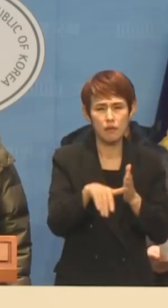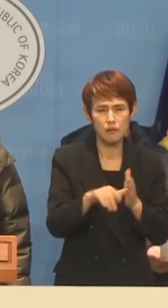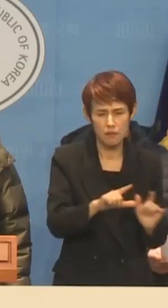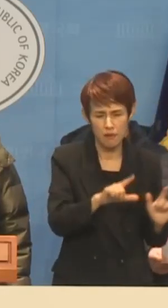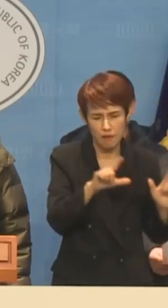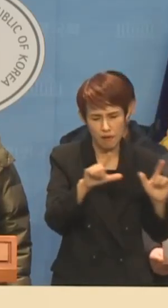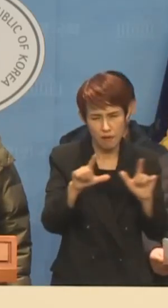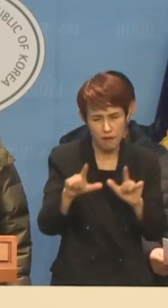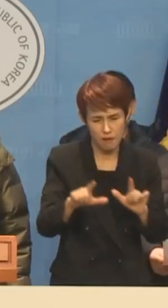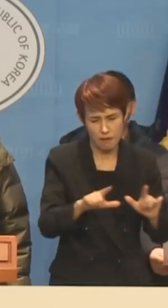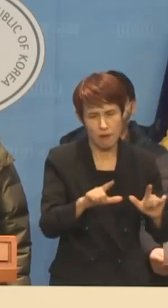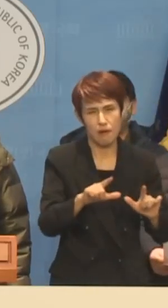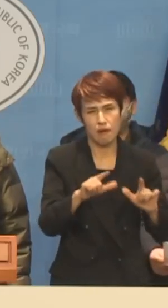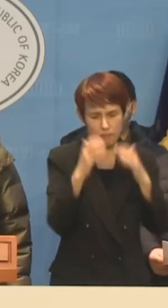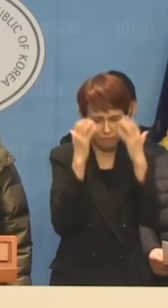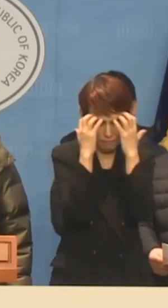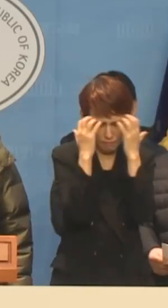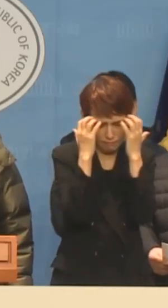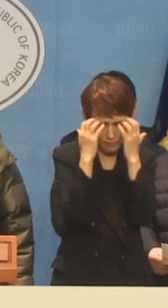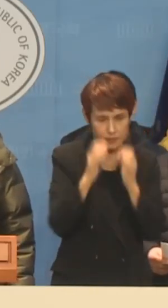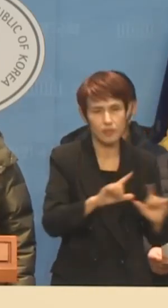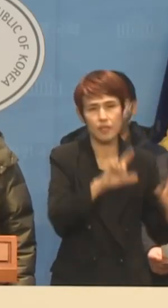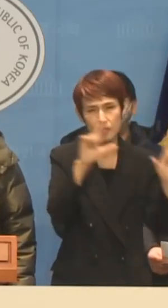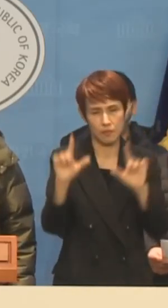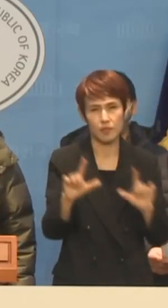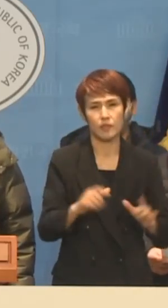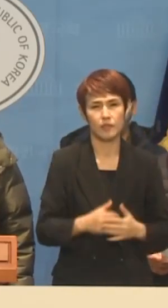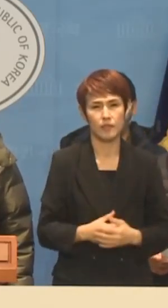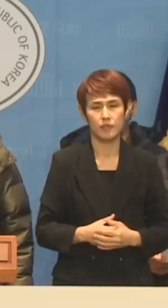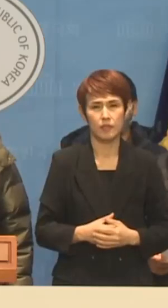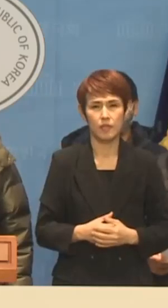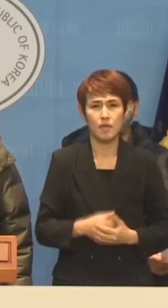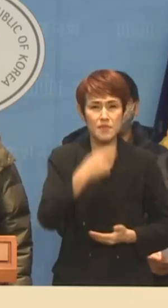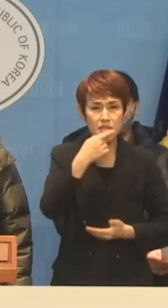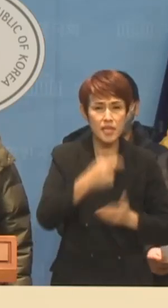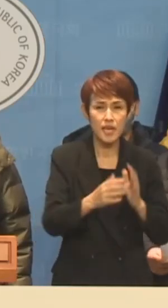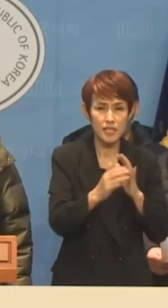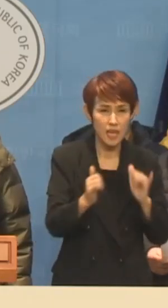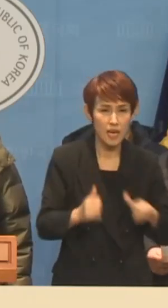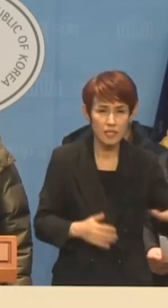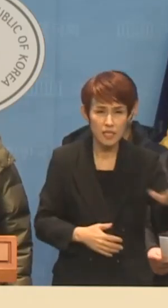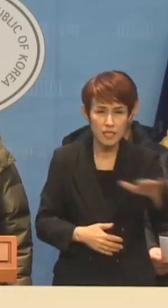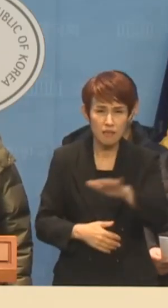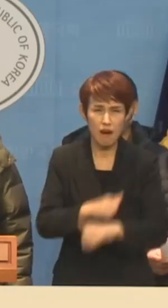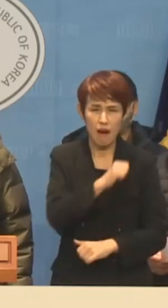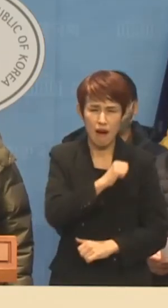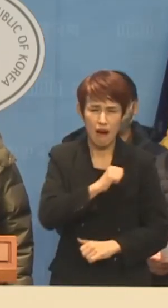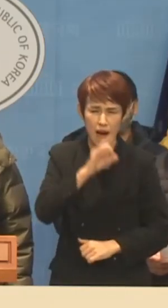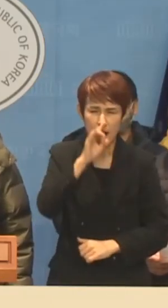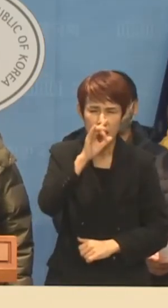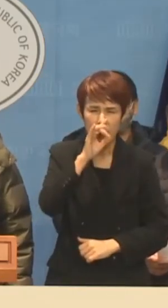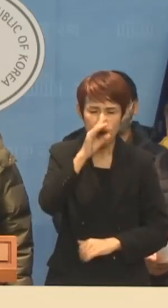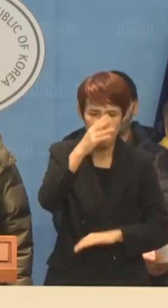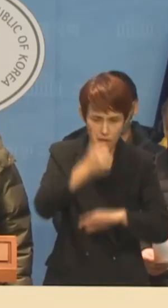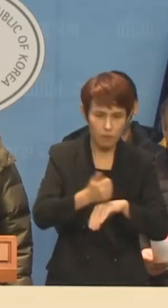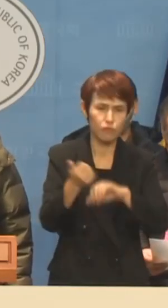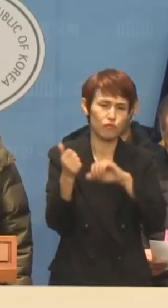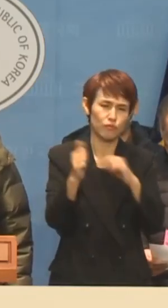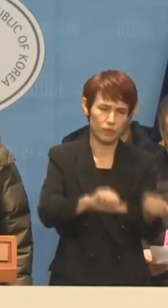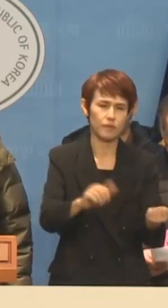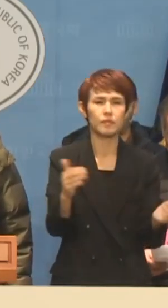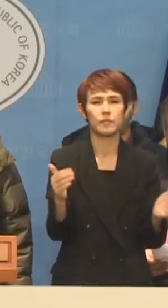담기도 어려운 고통의 연속이었습니다. 많은 피해자가 이 고통을 견디지 못하고 생을